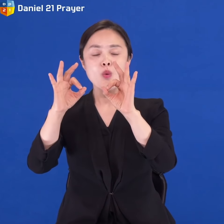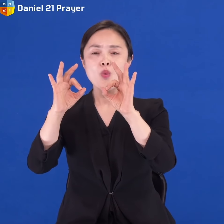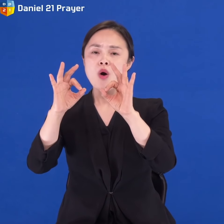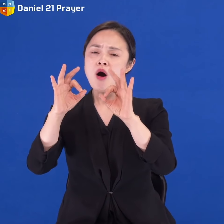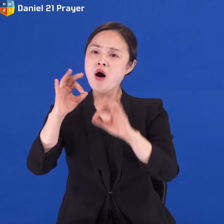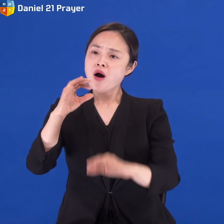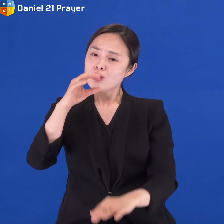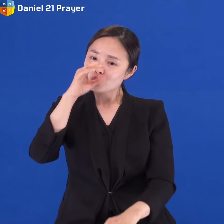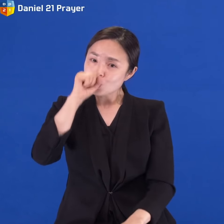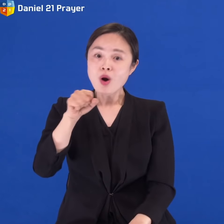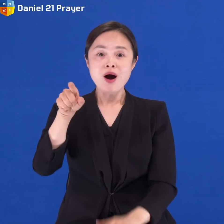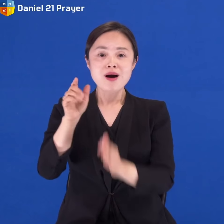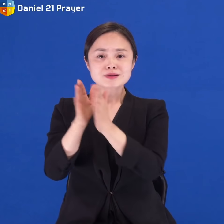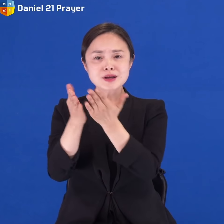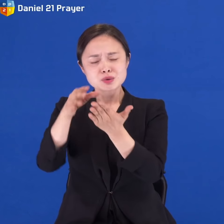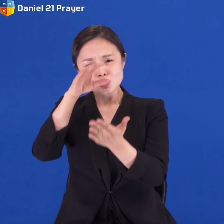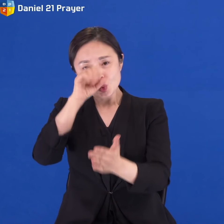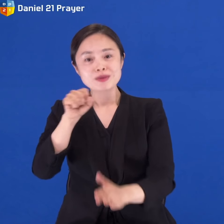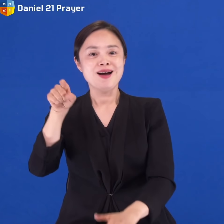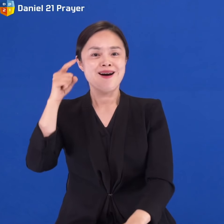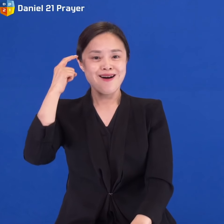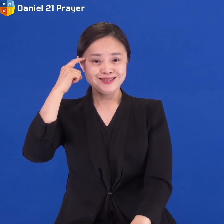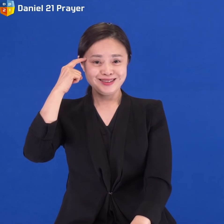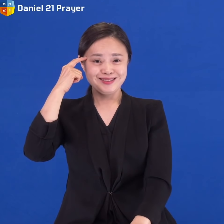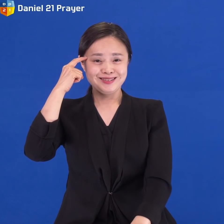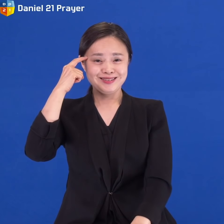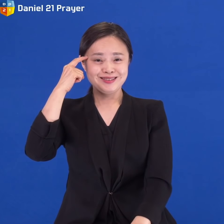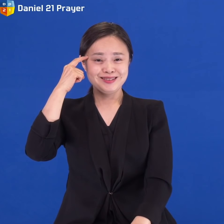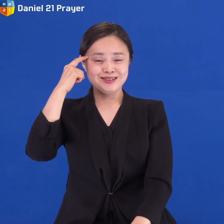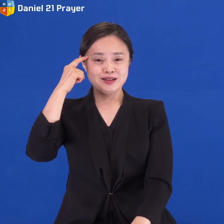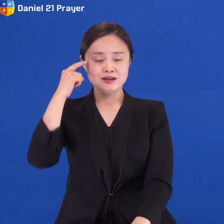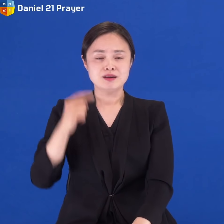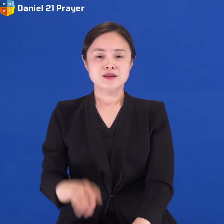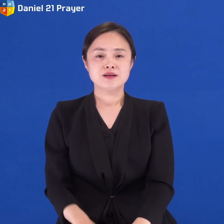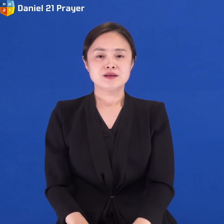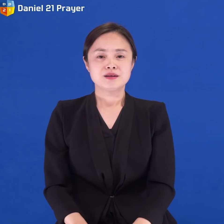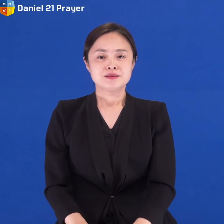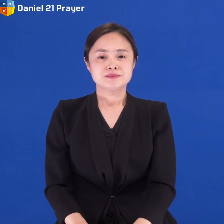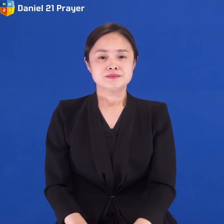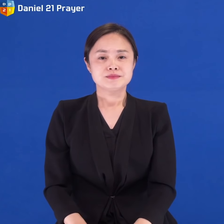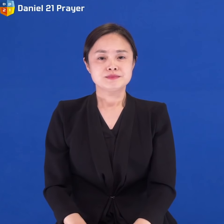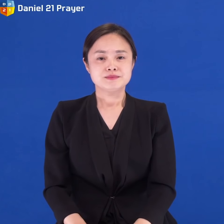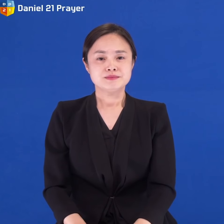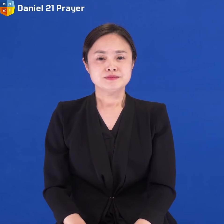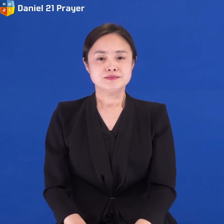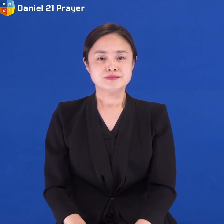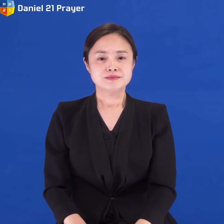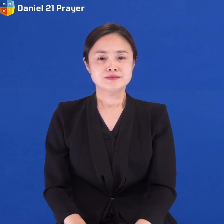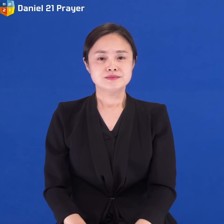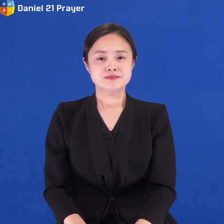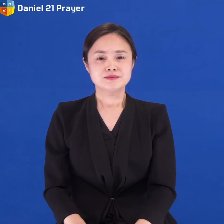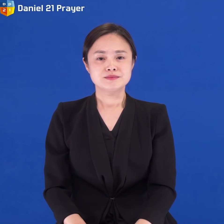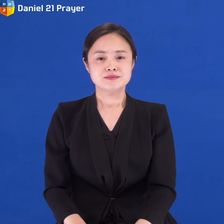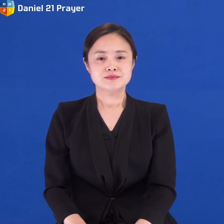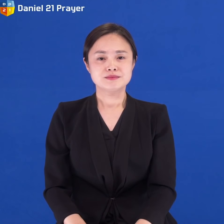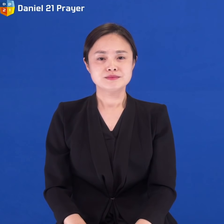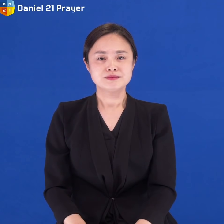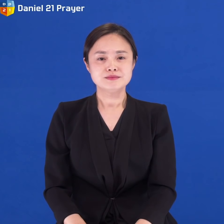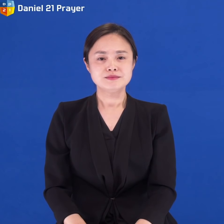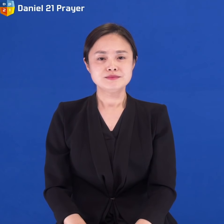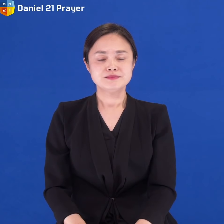책이 있어? 라고 했던 사람이에요. 이 또한 부끄럽습니다. 제 목숨 살려주신 거에 비하면.